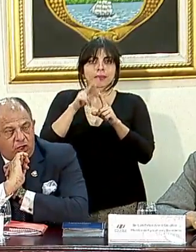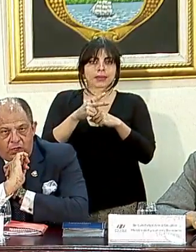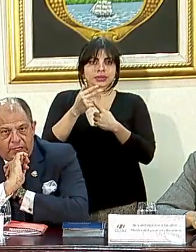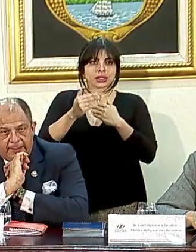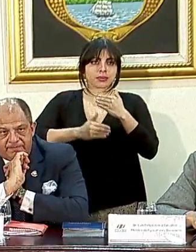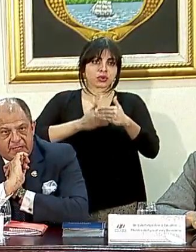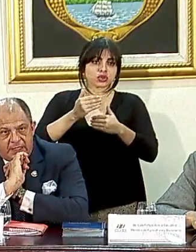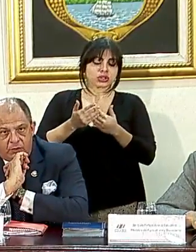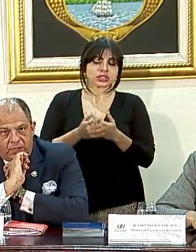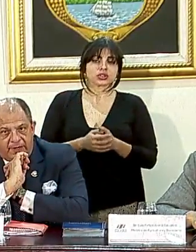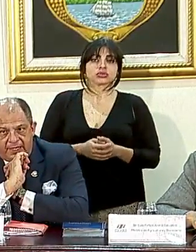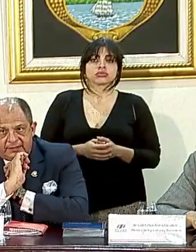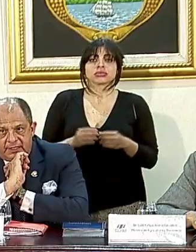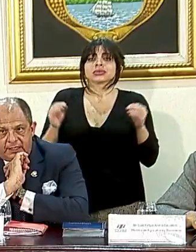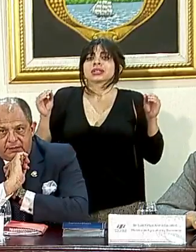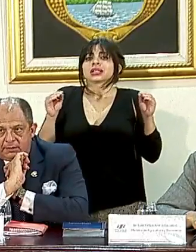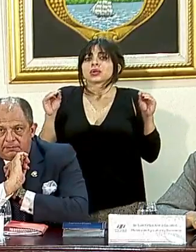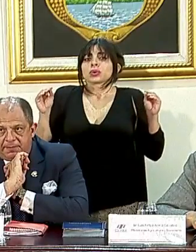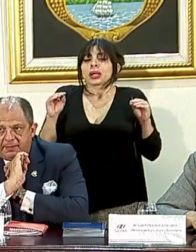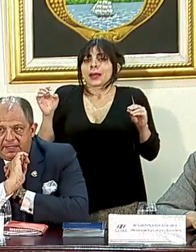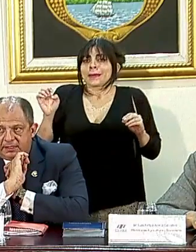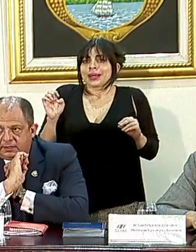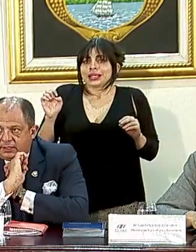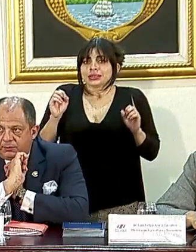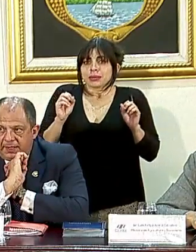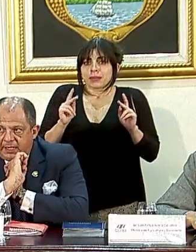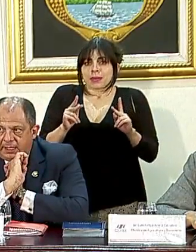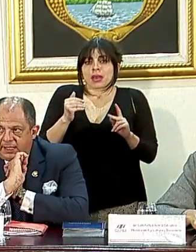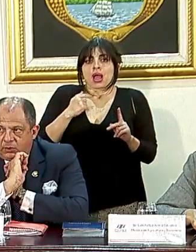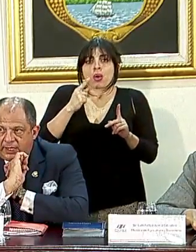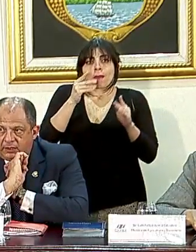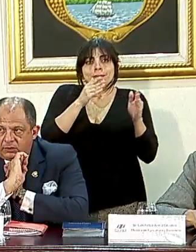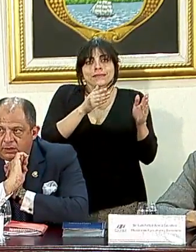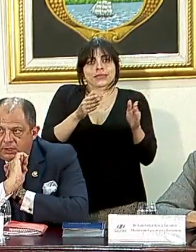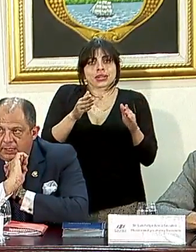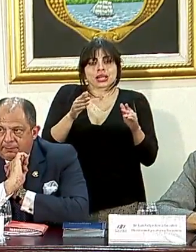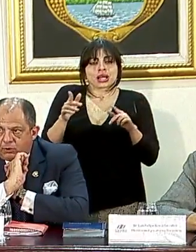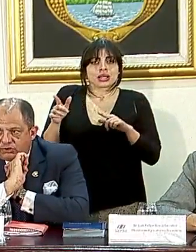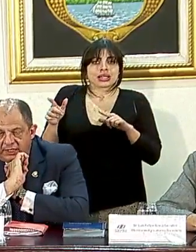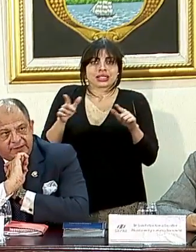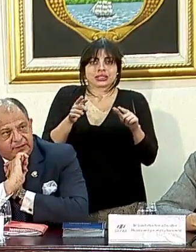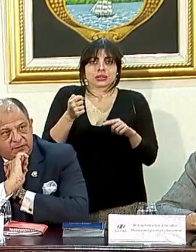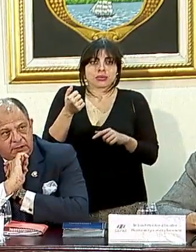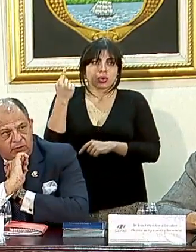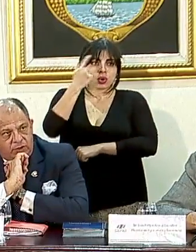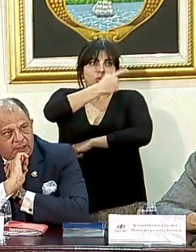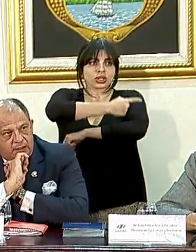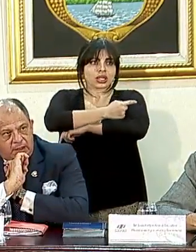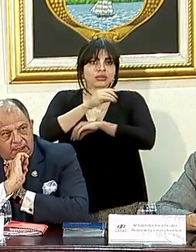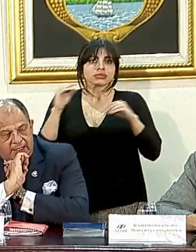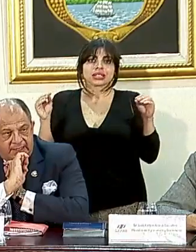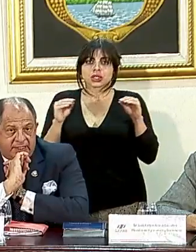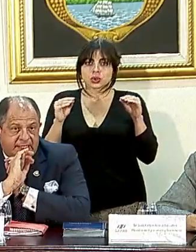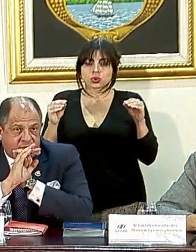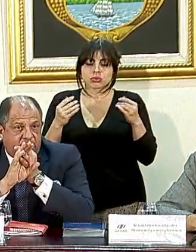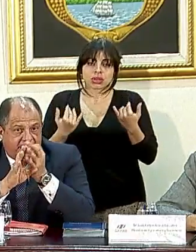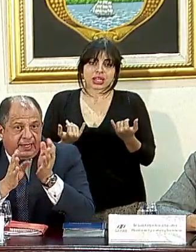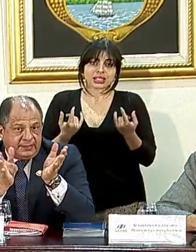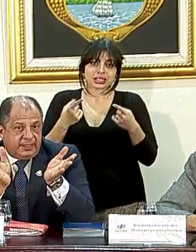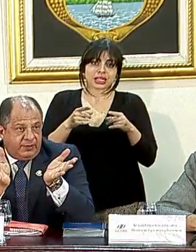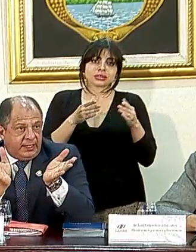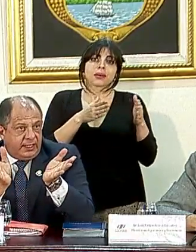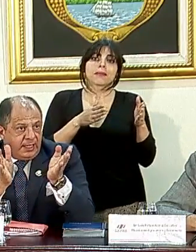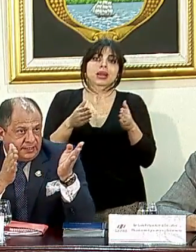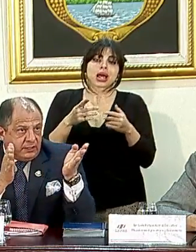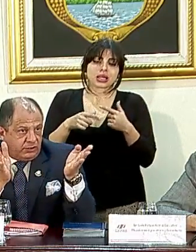proceso. Ninguna emergencia permite tener un plan elaborado en pocos días, ninguna. Y en este caso el